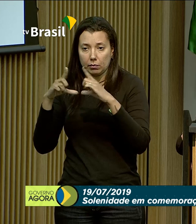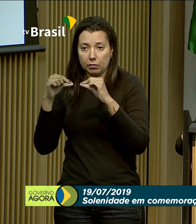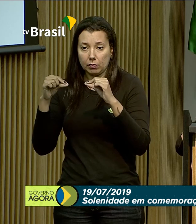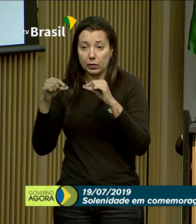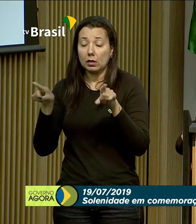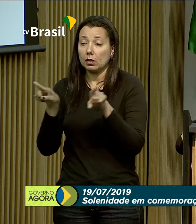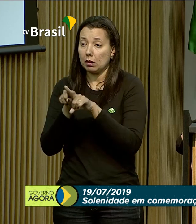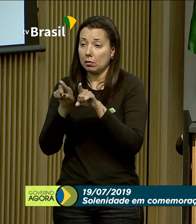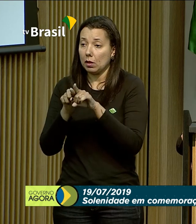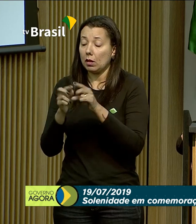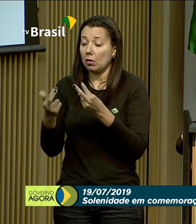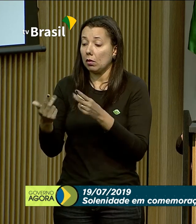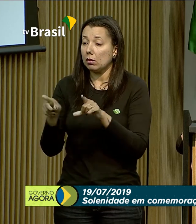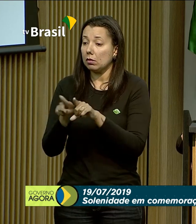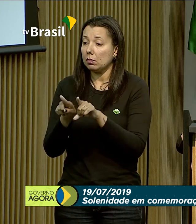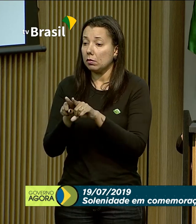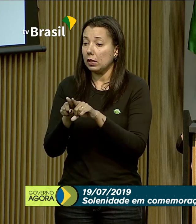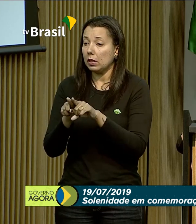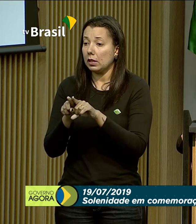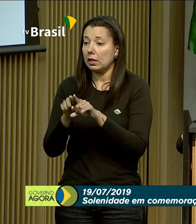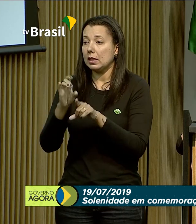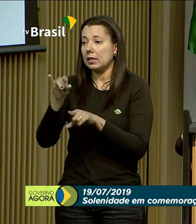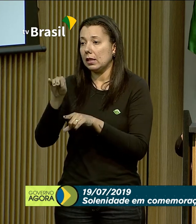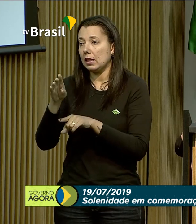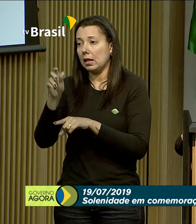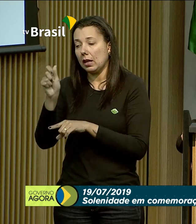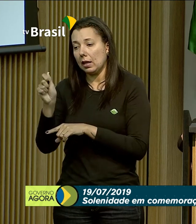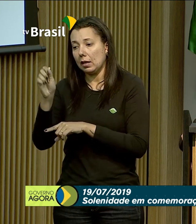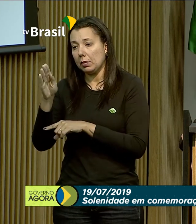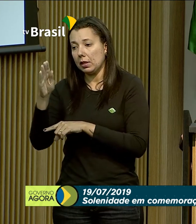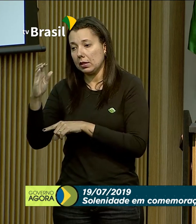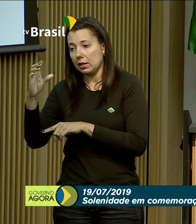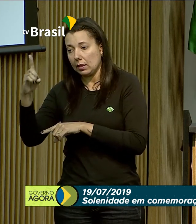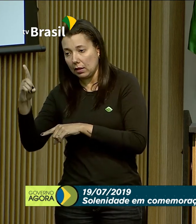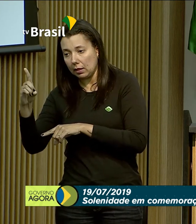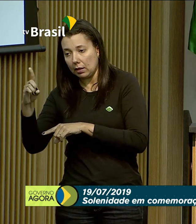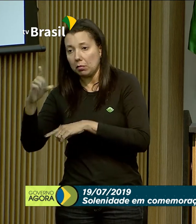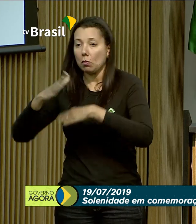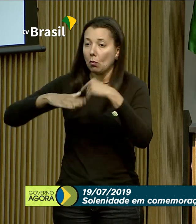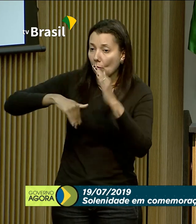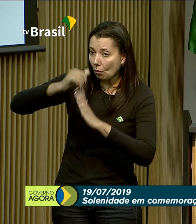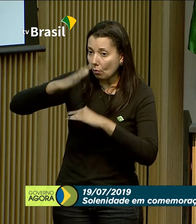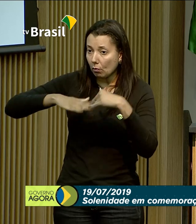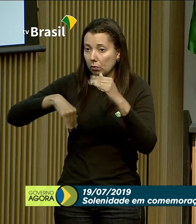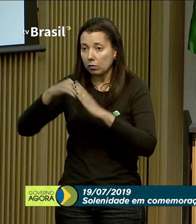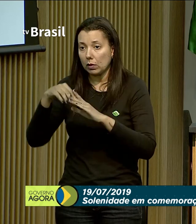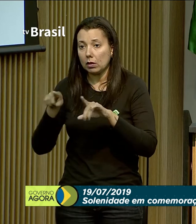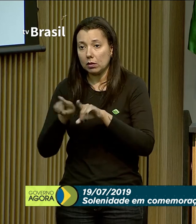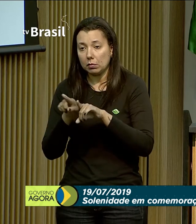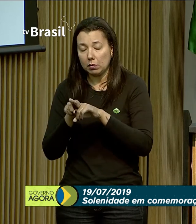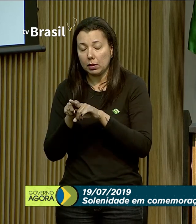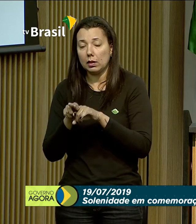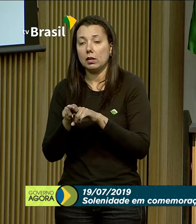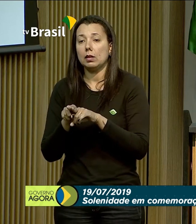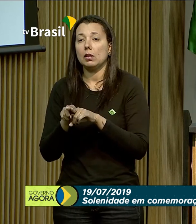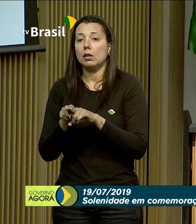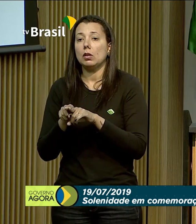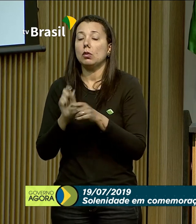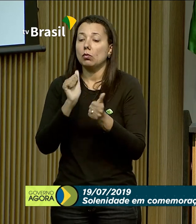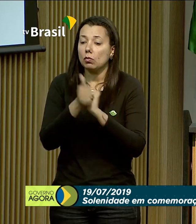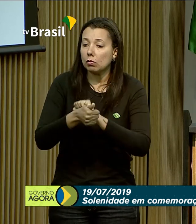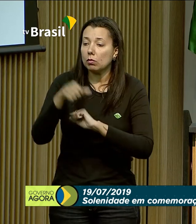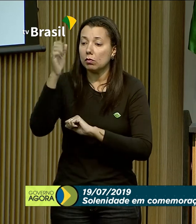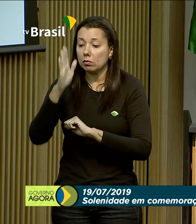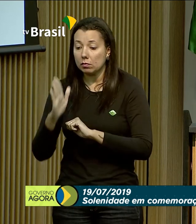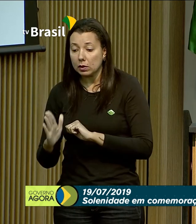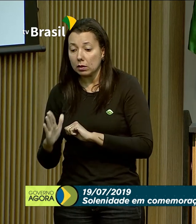bem como dos clubes da Série A, B, C e D, os clubes profissionais e amadores do futebol brasileiro. Esse